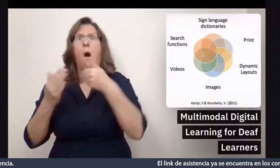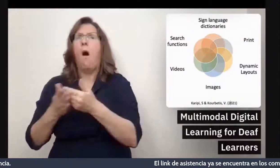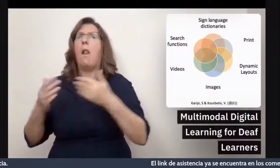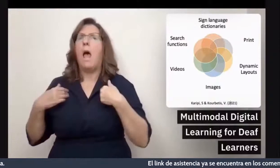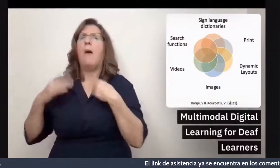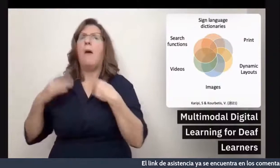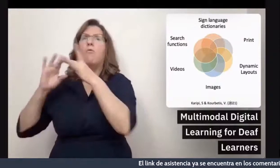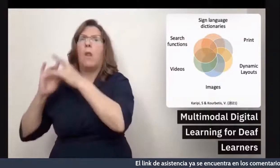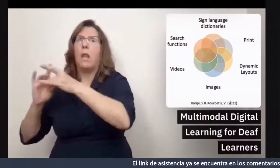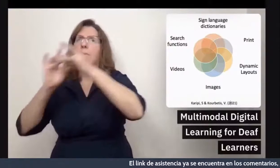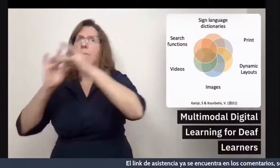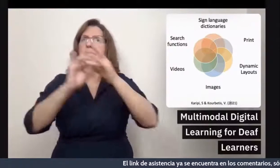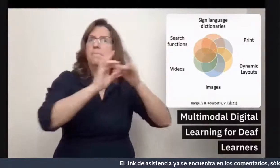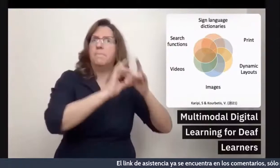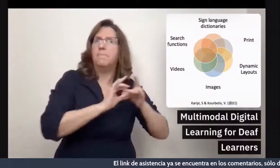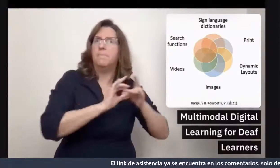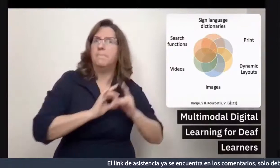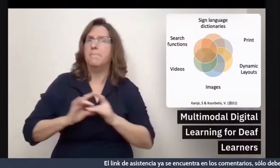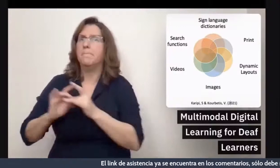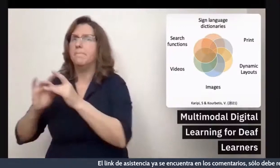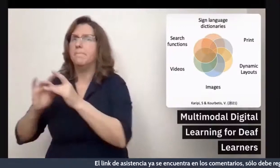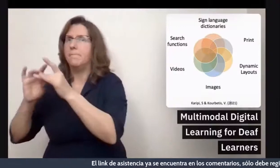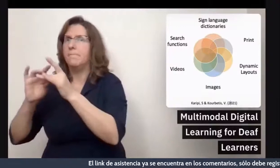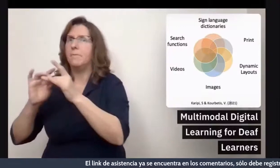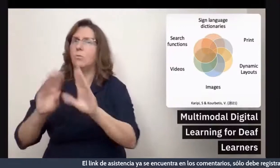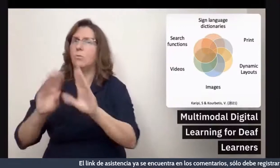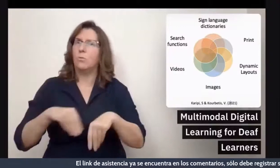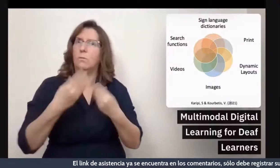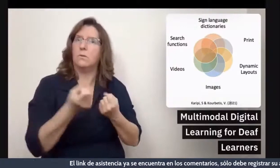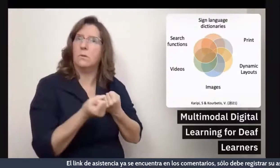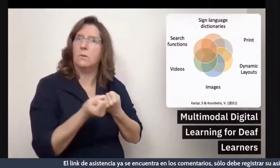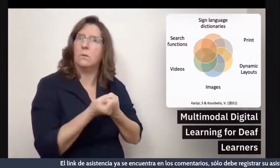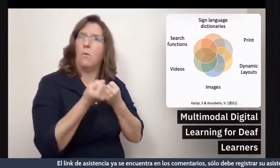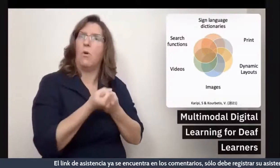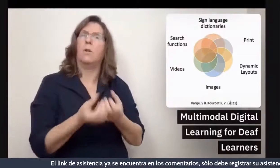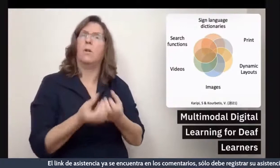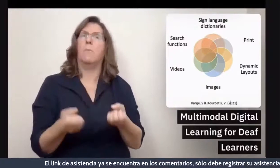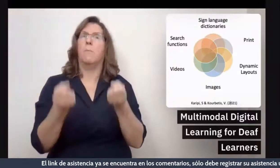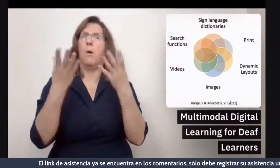dé apoyo a la comprensión en el aprendizaje multimodal.